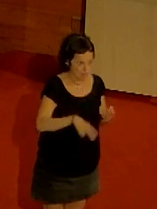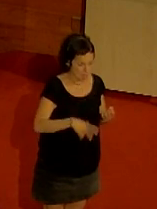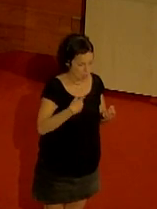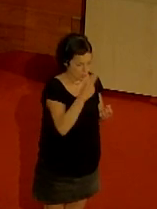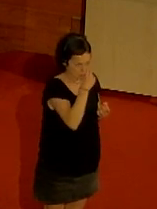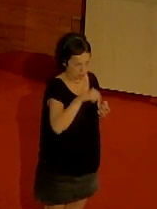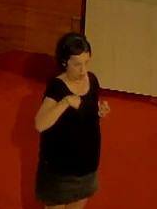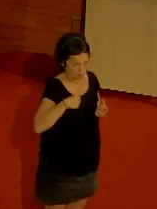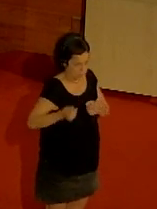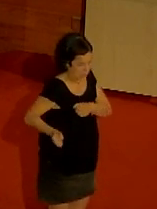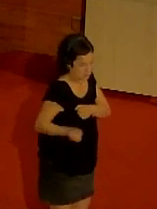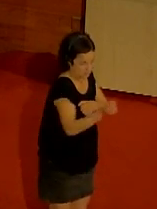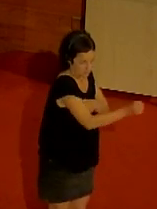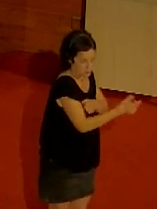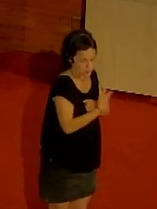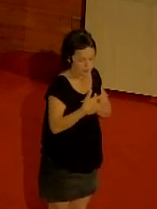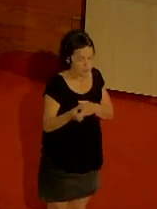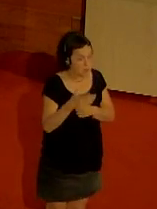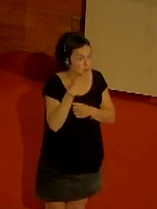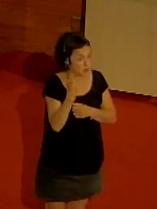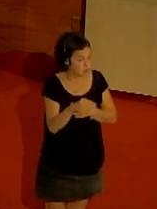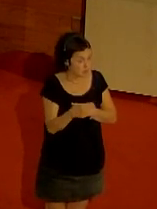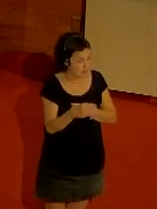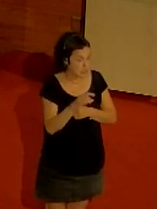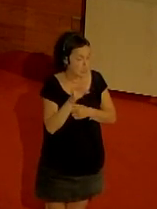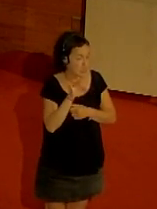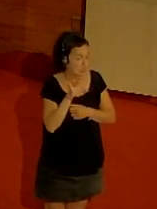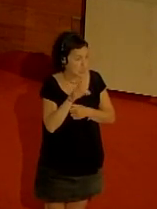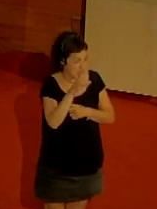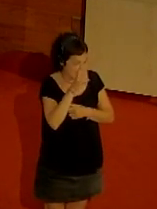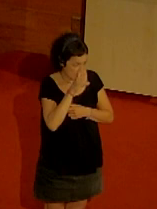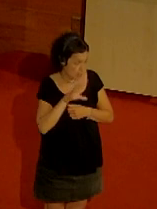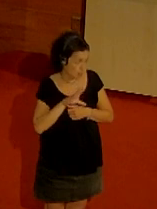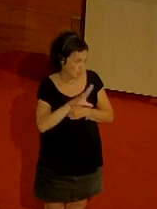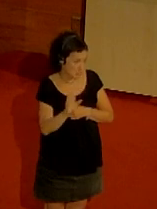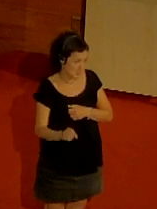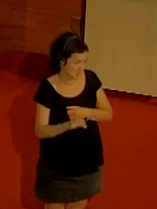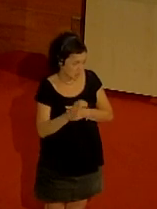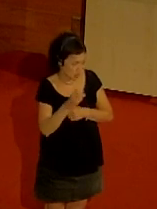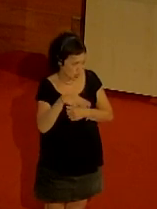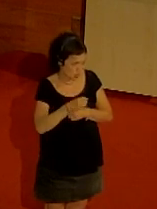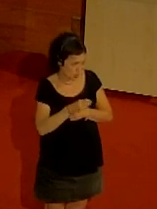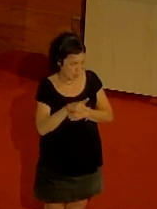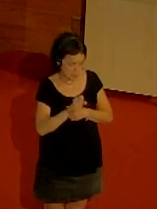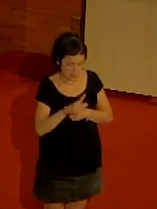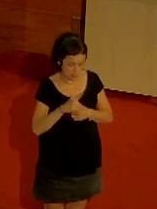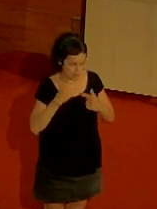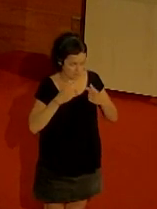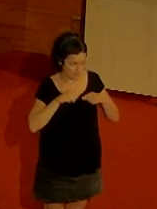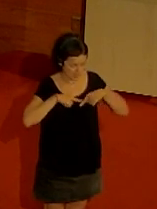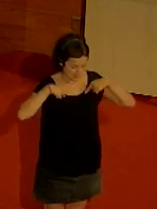llegó un chaval de 15 años, somalí, que se llama Oulet, que iba con una camiseta amarilla de tirantes.